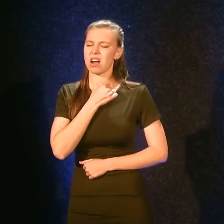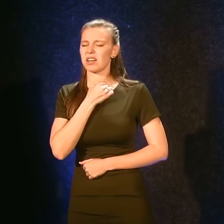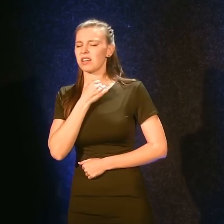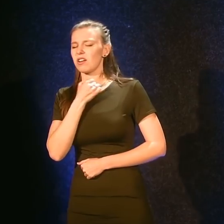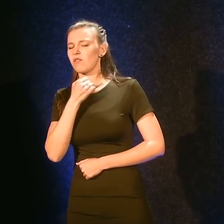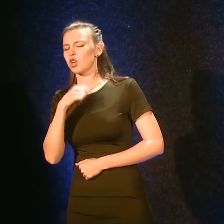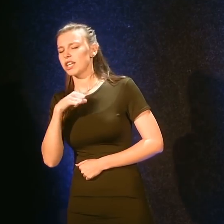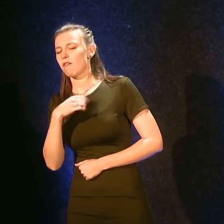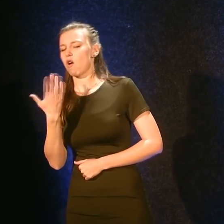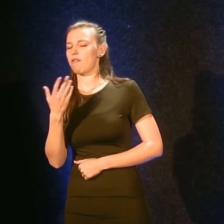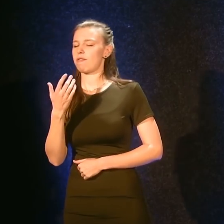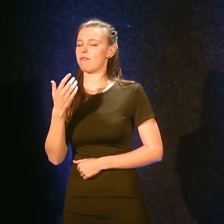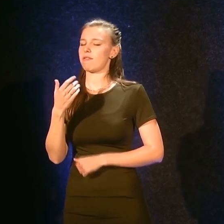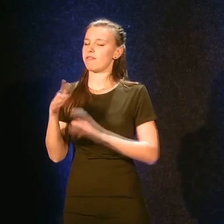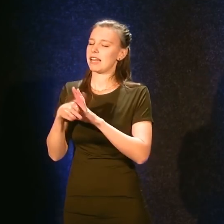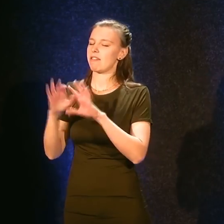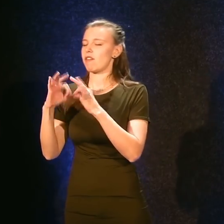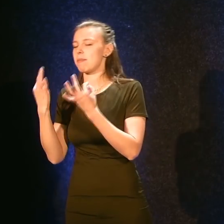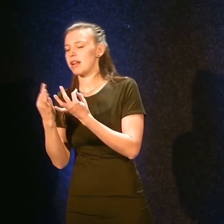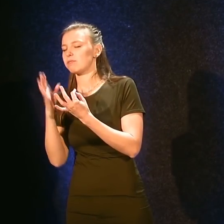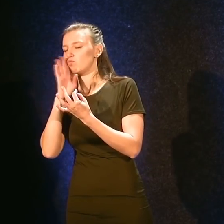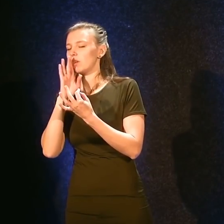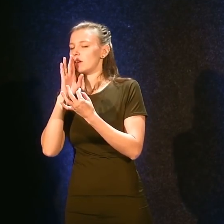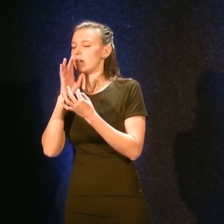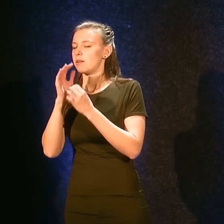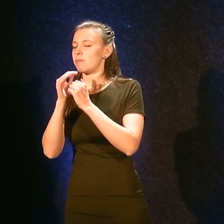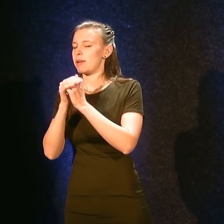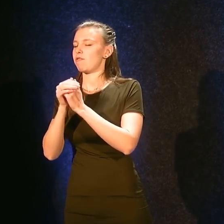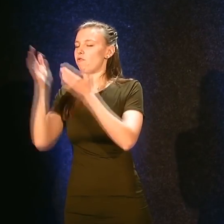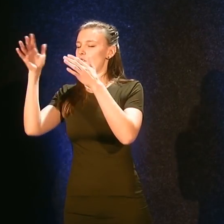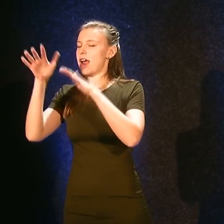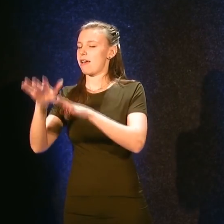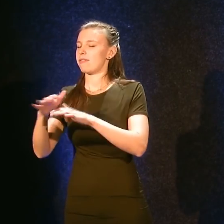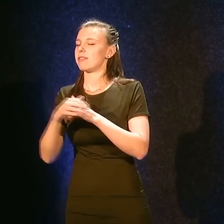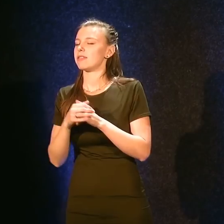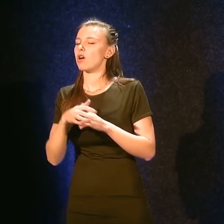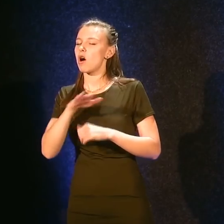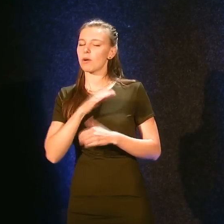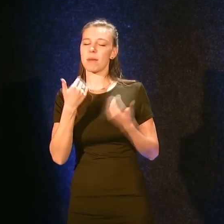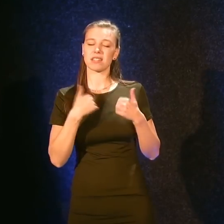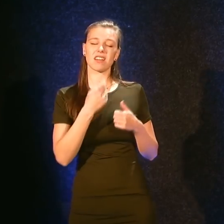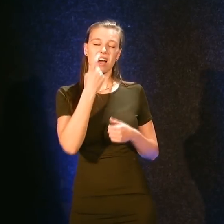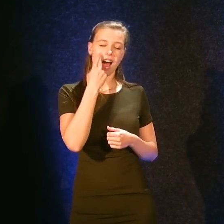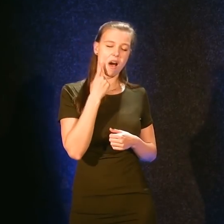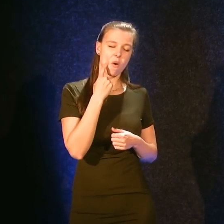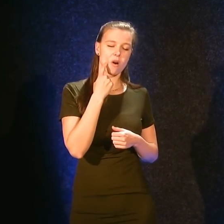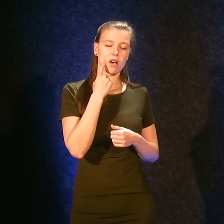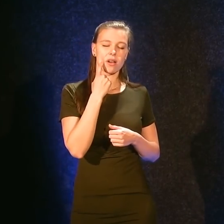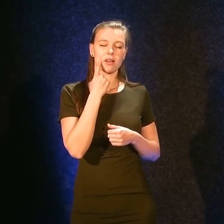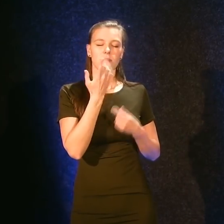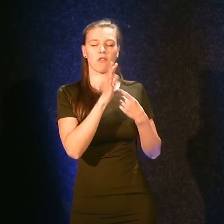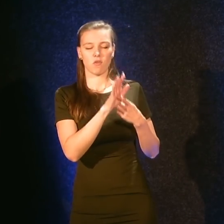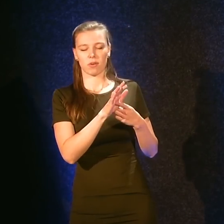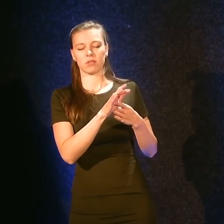geliefden. We bidden u voor degenen die in rouw zijn. Omdat ze al mensen verloren aan corona of aan